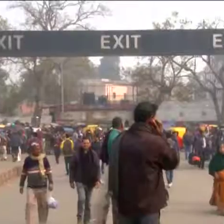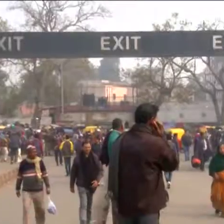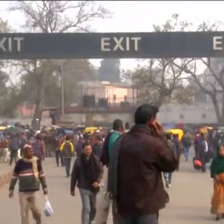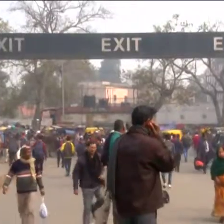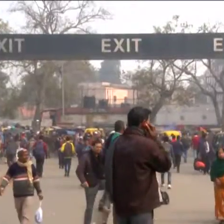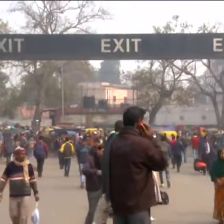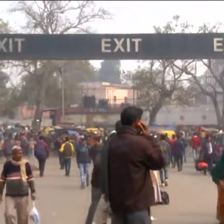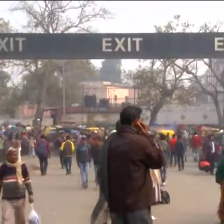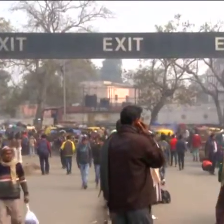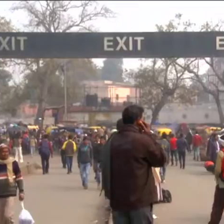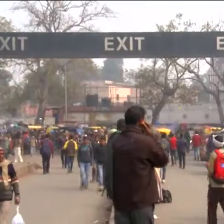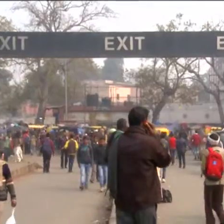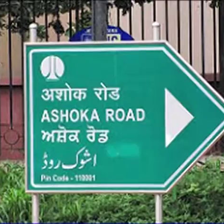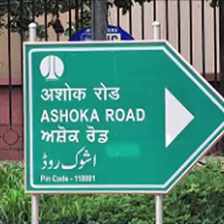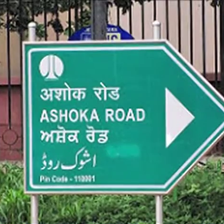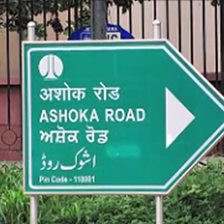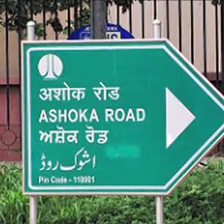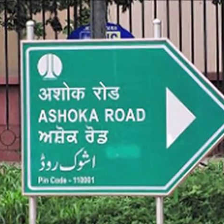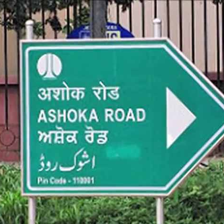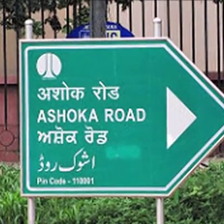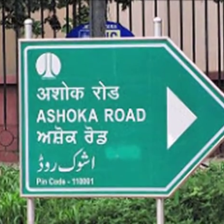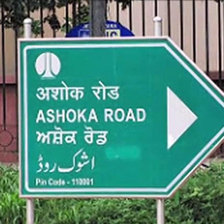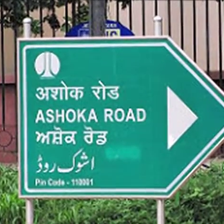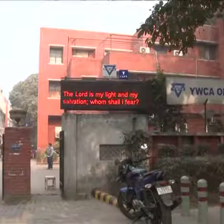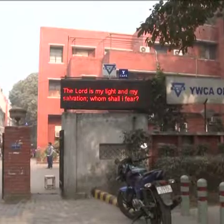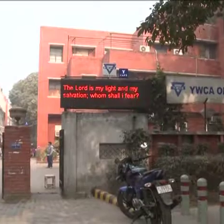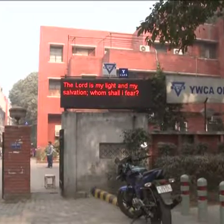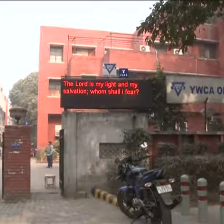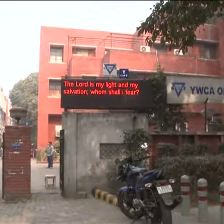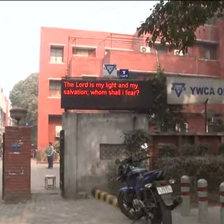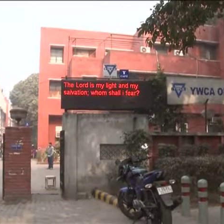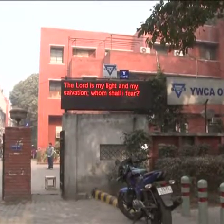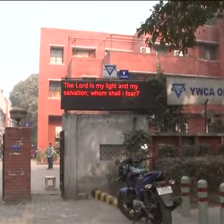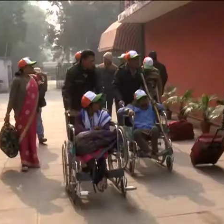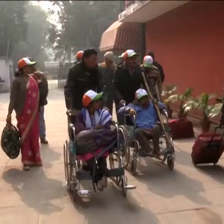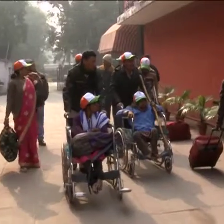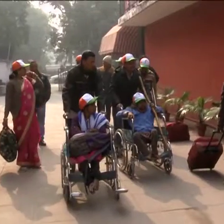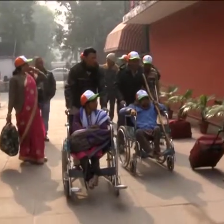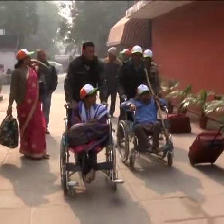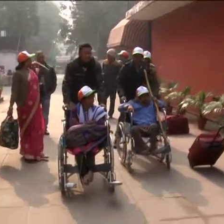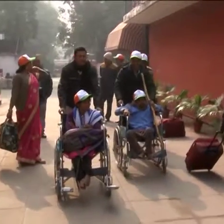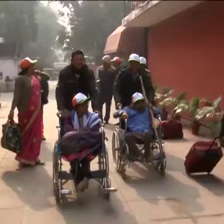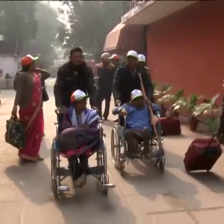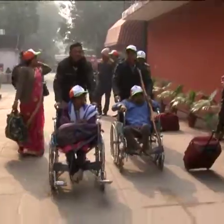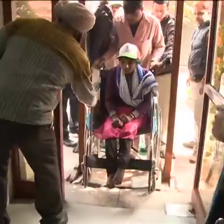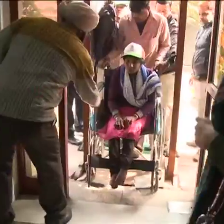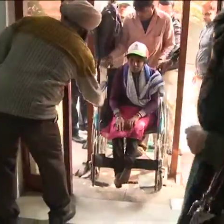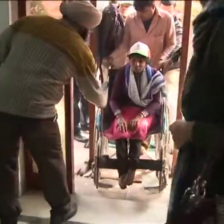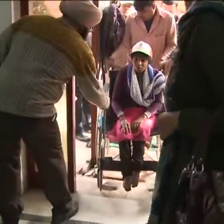इन दिव्यांग शिक्षार्थियों के लिए दिल्ली में अशोक रोड स्थित YWCA में ठहरने का विशेष प्रबंध किया गया।